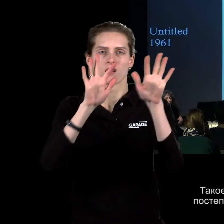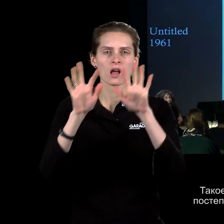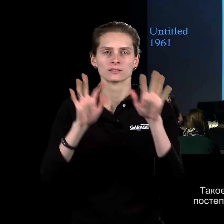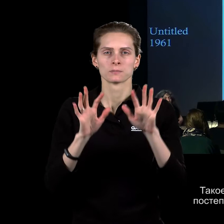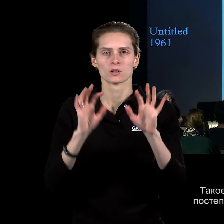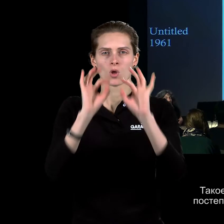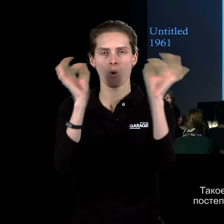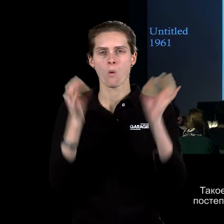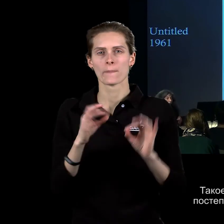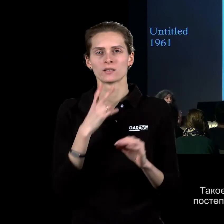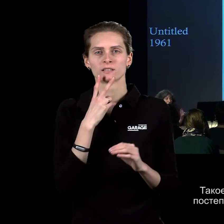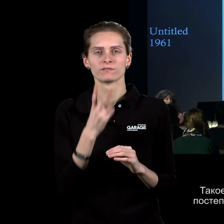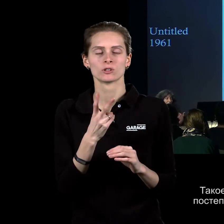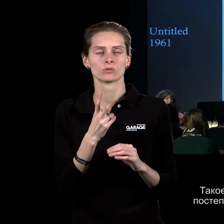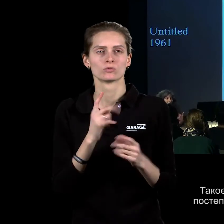к абстракции